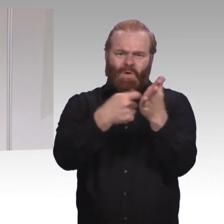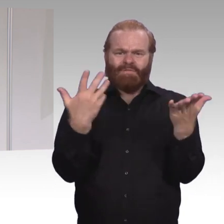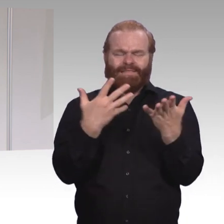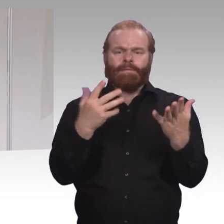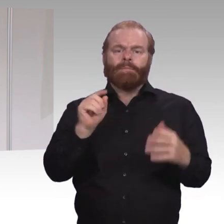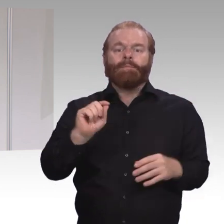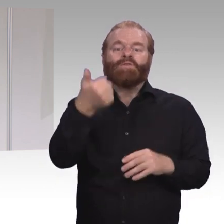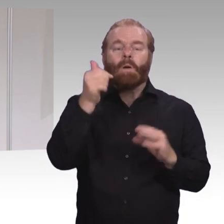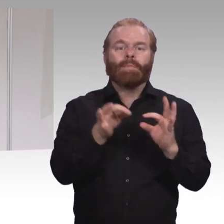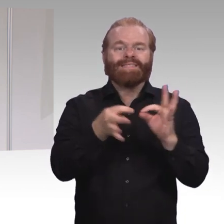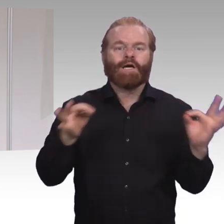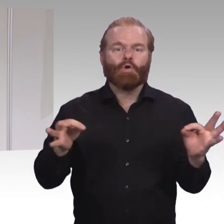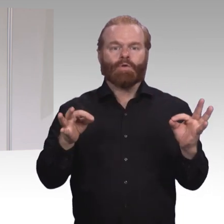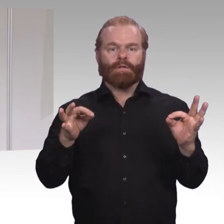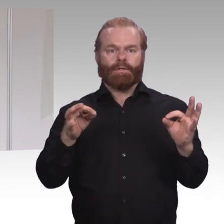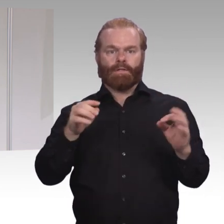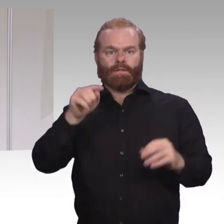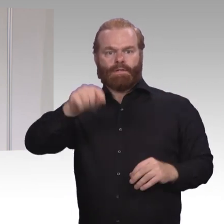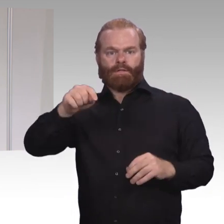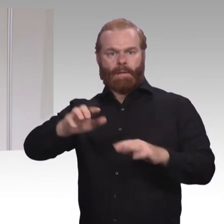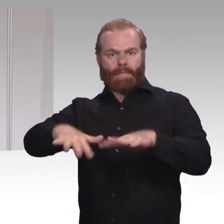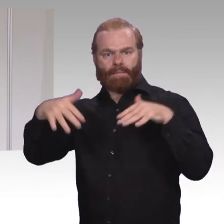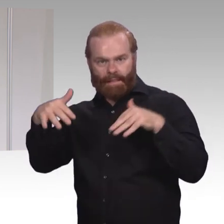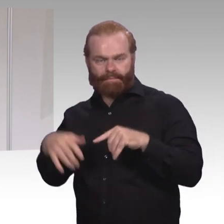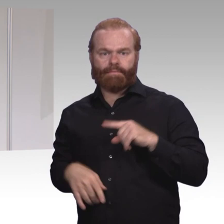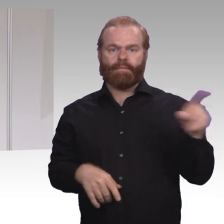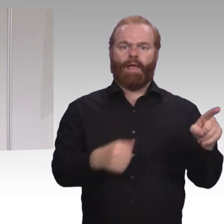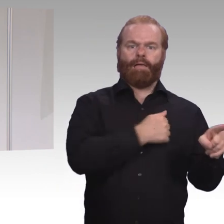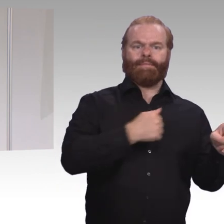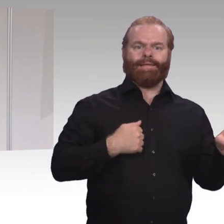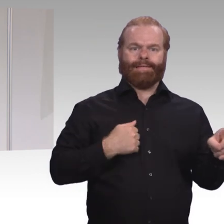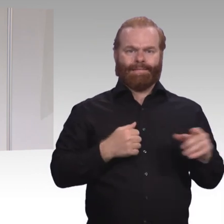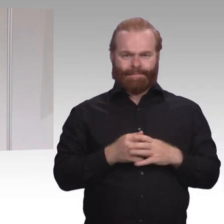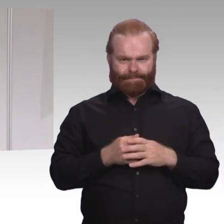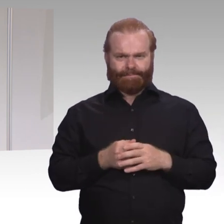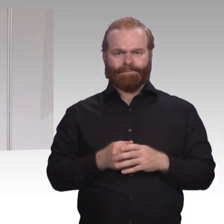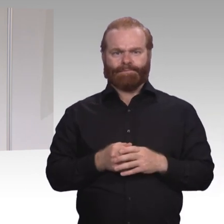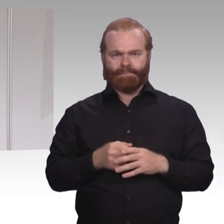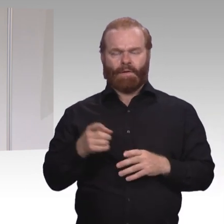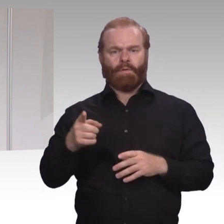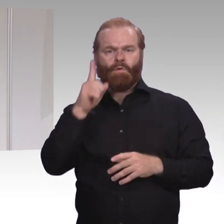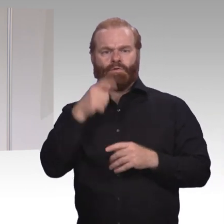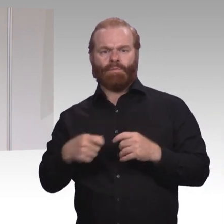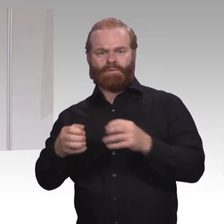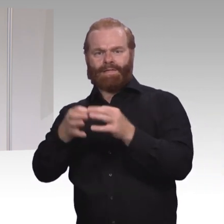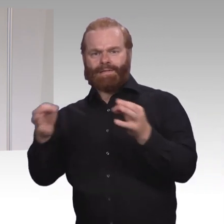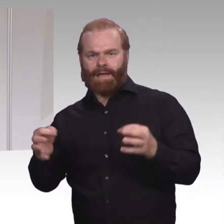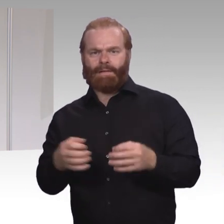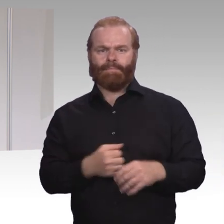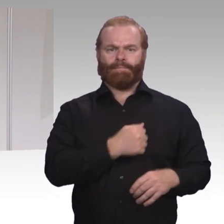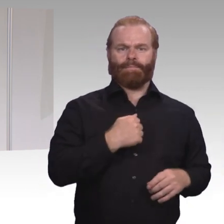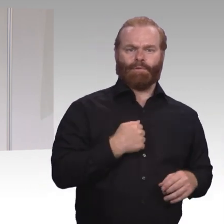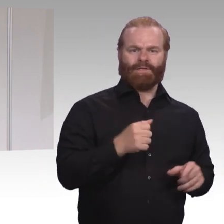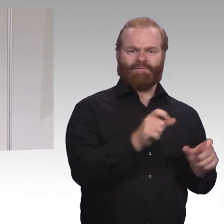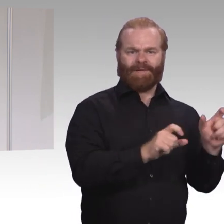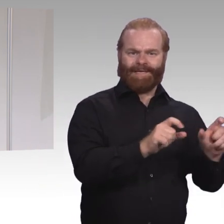Bundeswehr. Ich habe größten Respekt vor den Soldatinnen und Soldaten, vor ihrem Dienst und den Mitarbeiterinnen